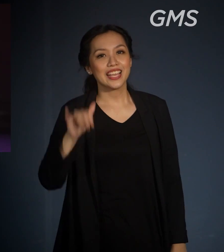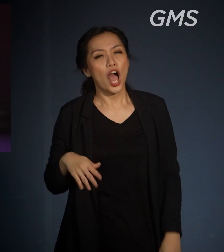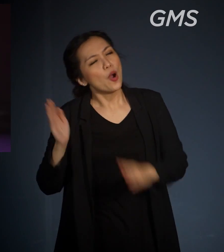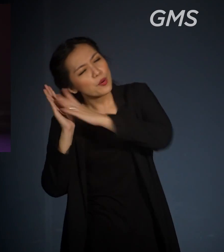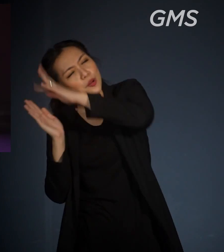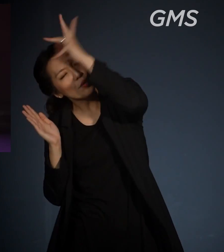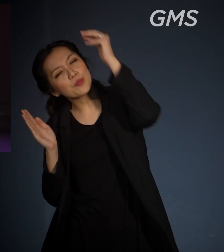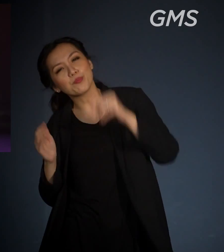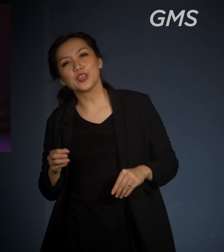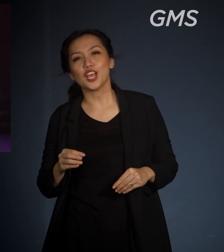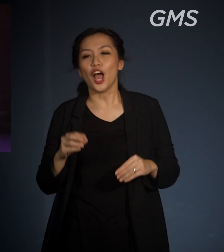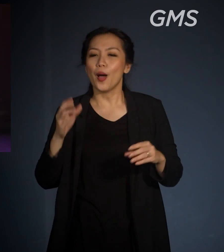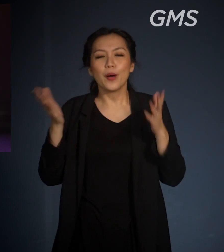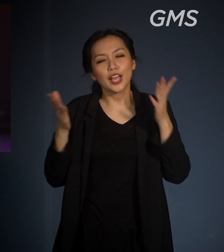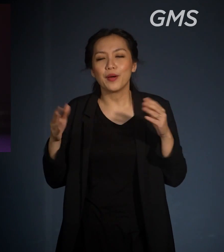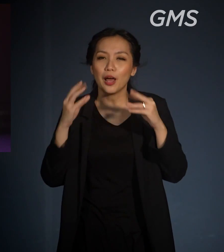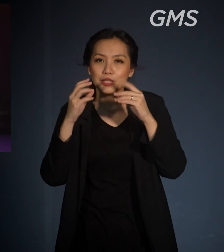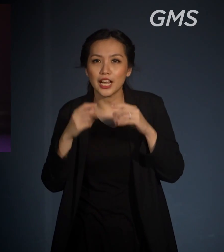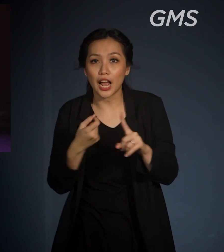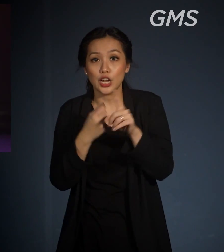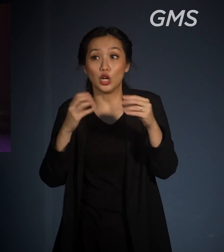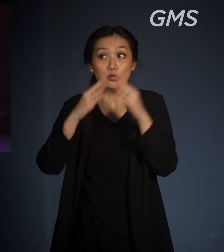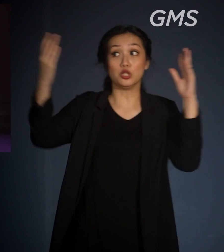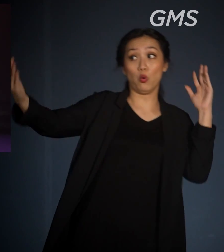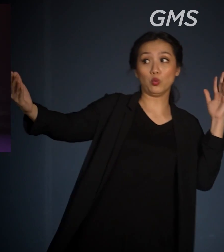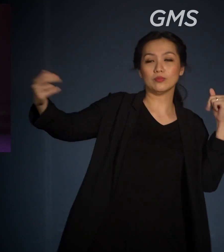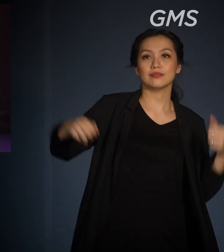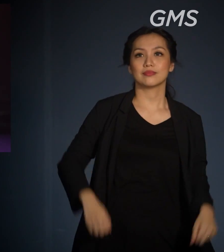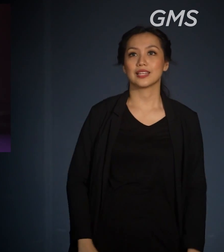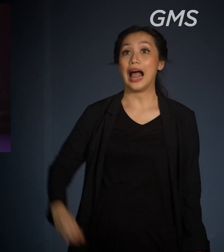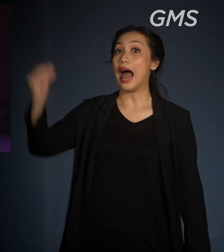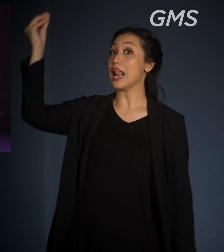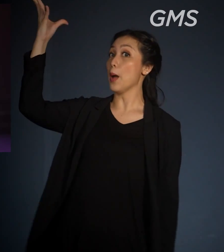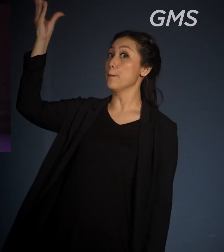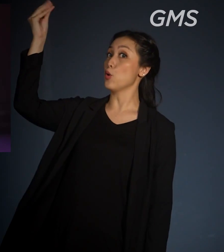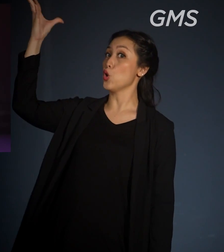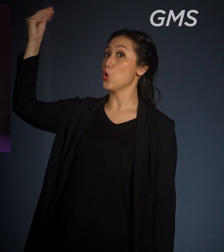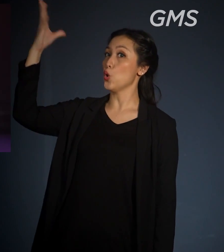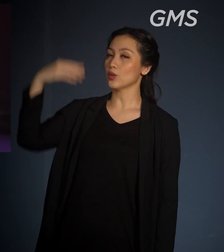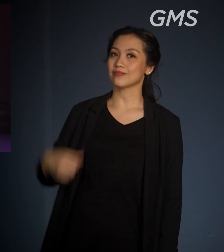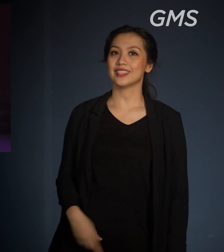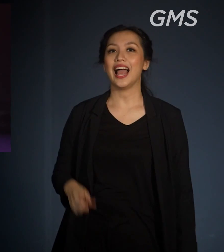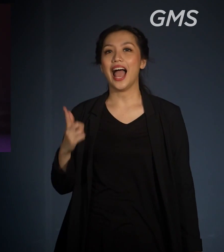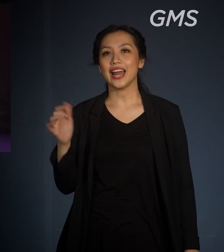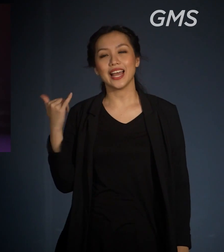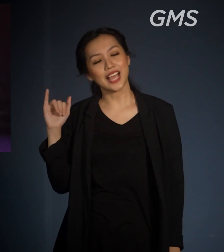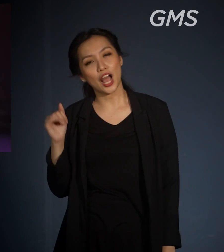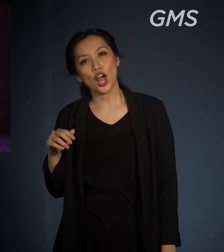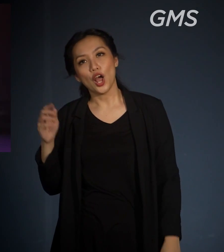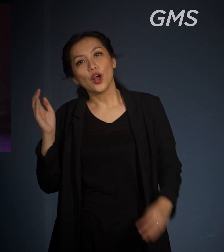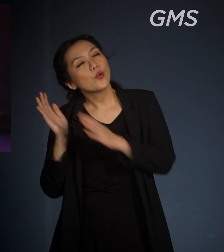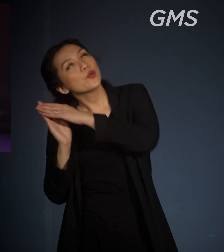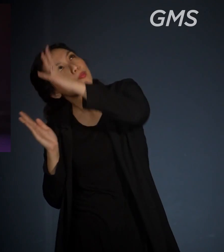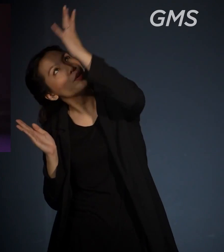Kita bisa menikmati lampu, itu karena ada orang dulunya pernah bermimpi bagaimana aku